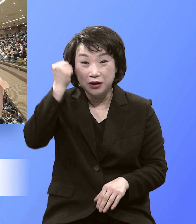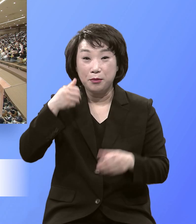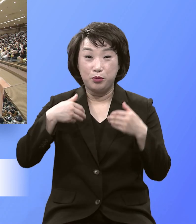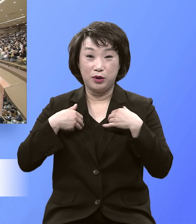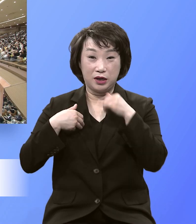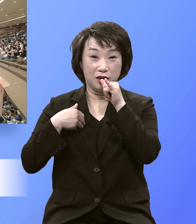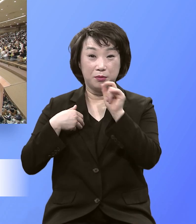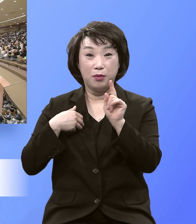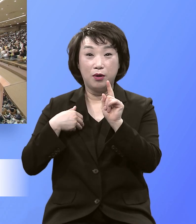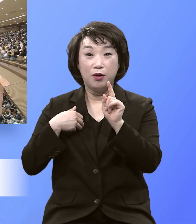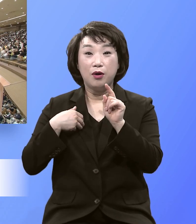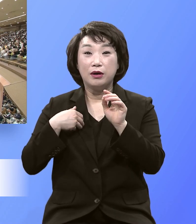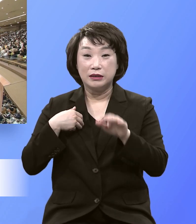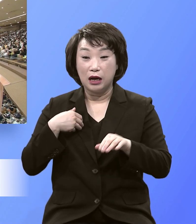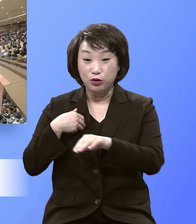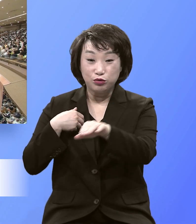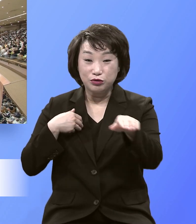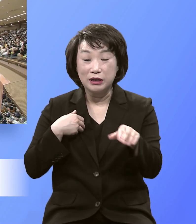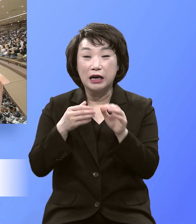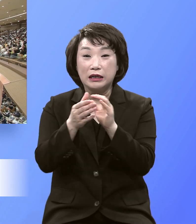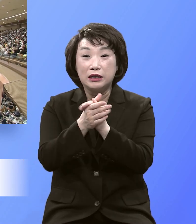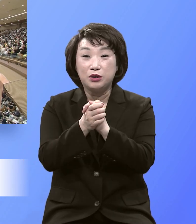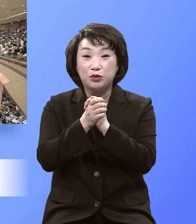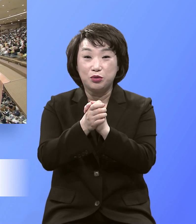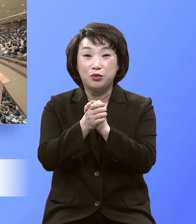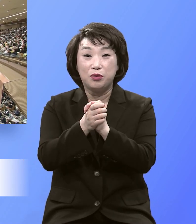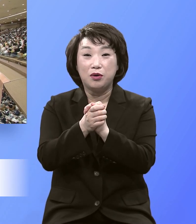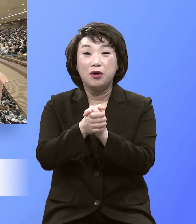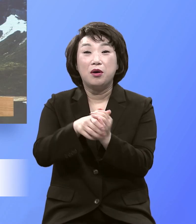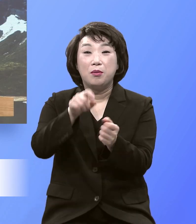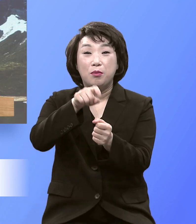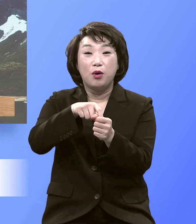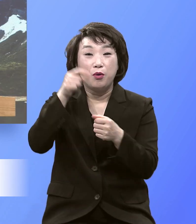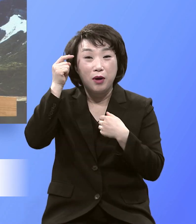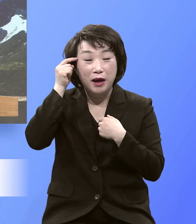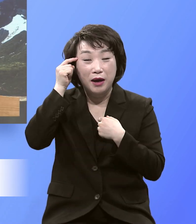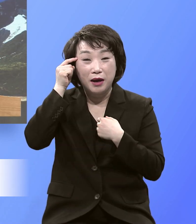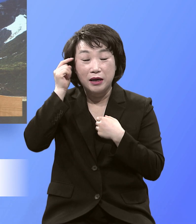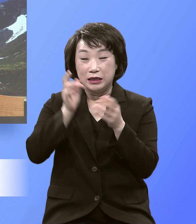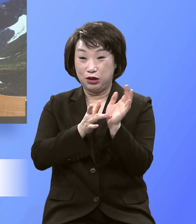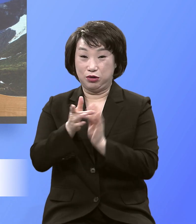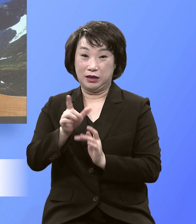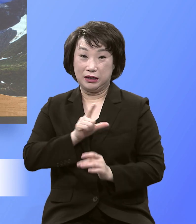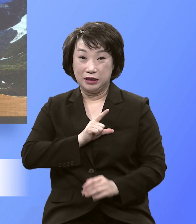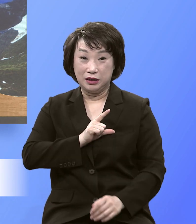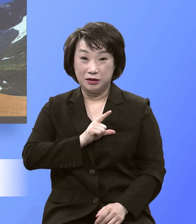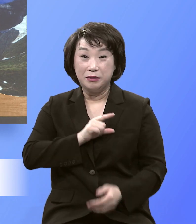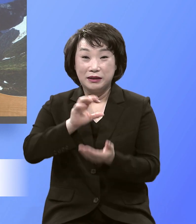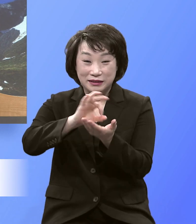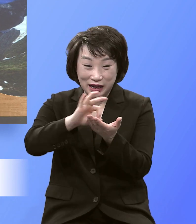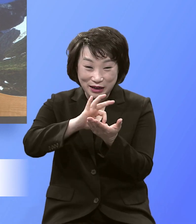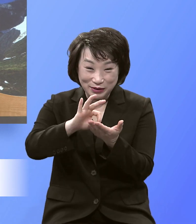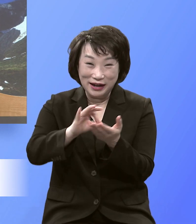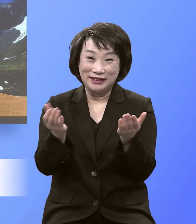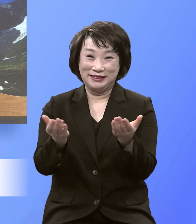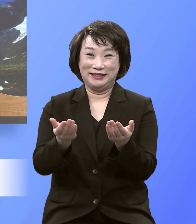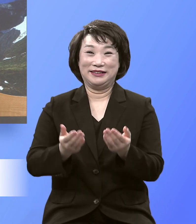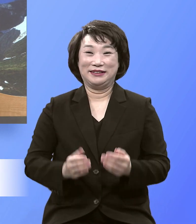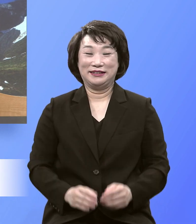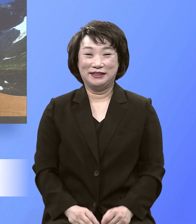것은 우리가 기도하는 것도 그의 이름을 사용하는